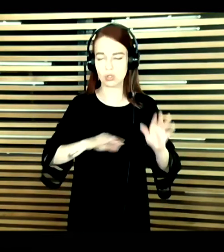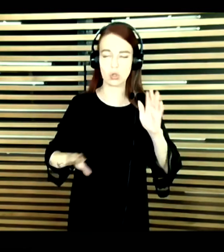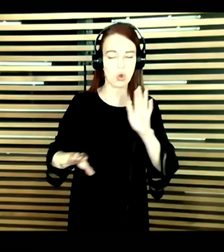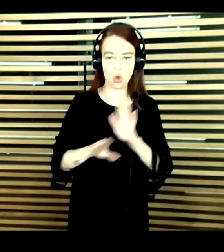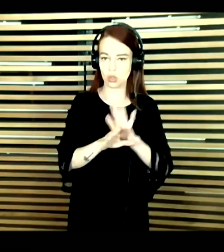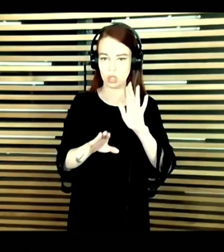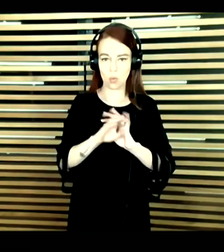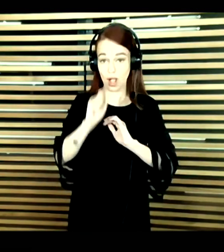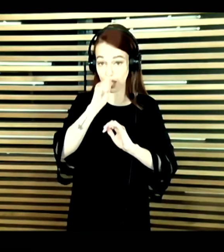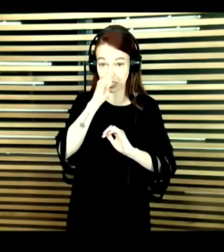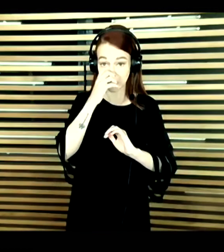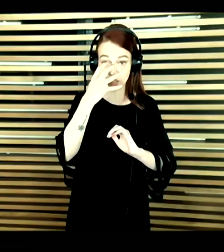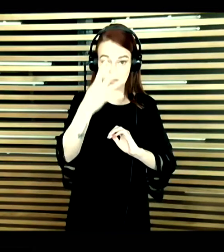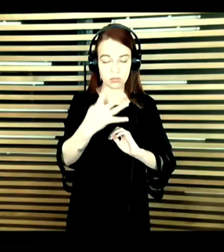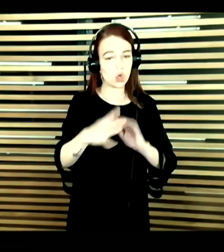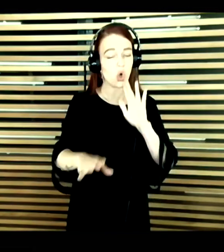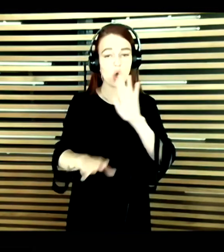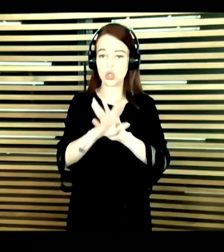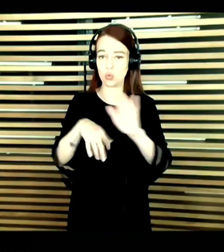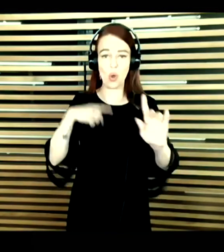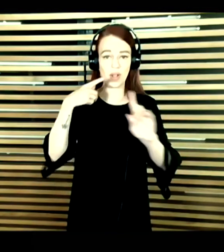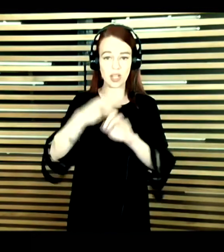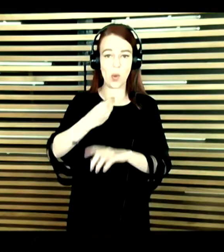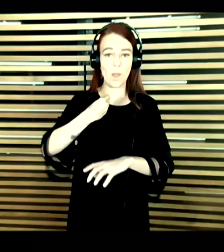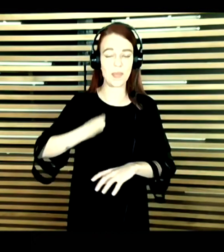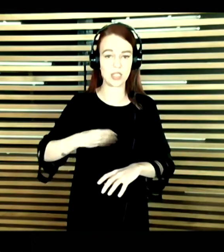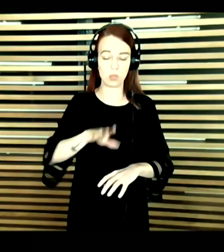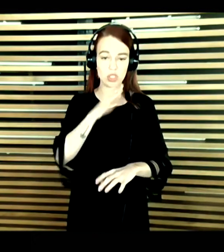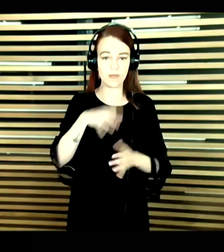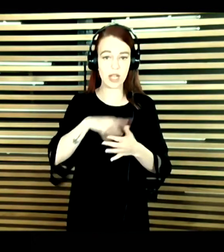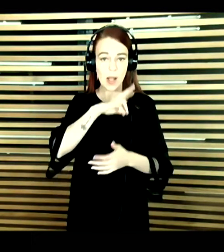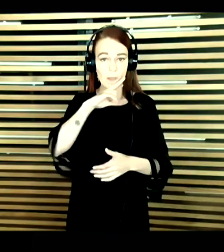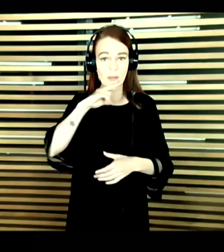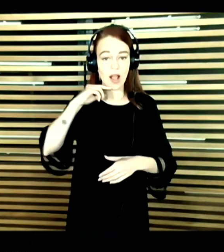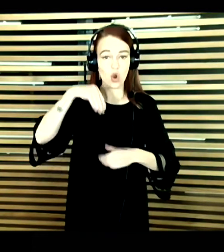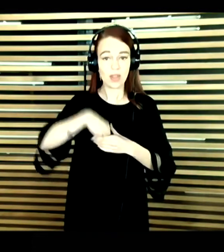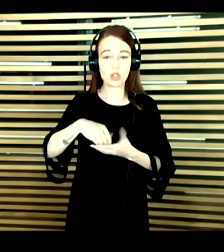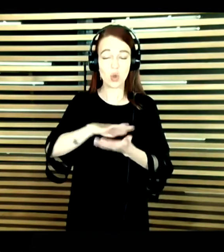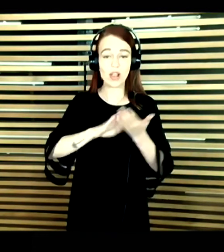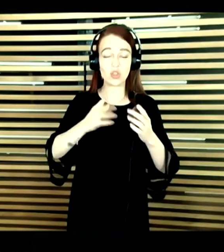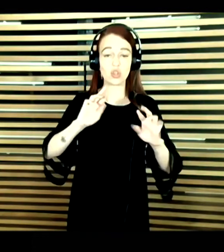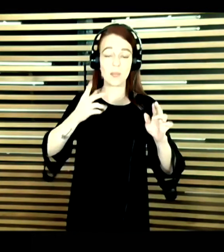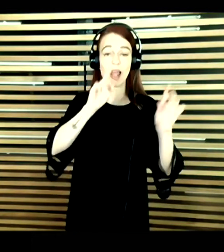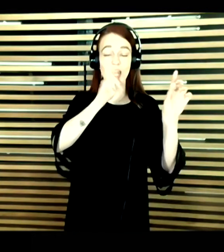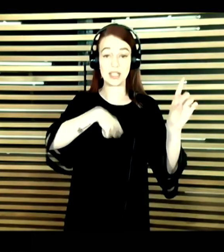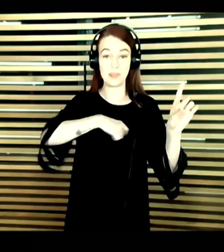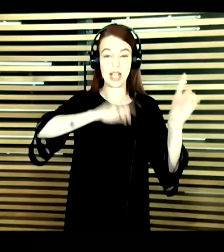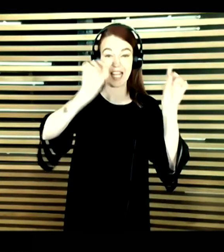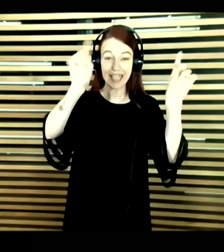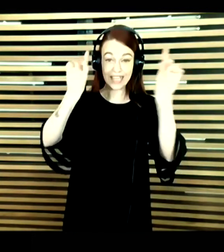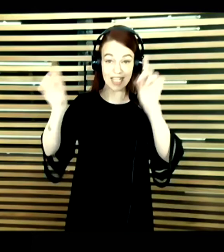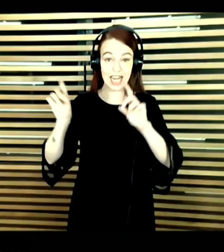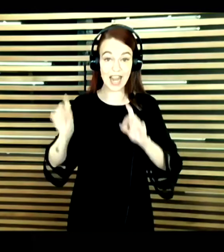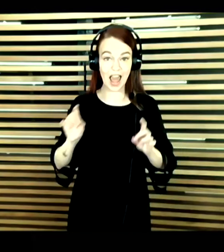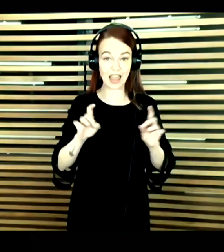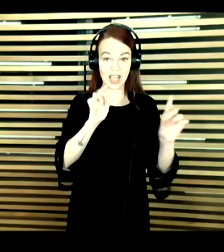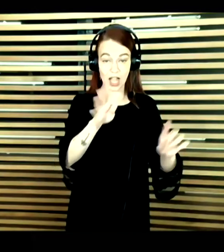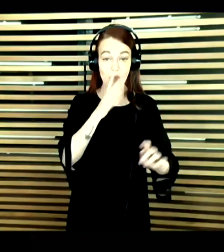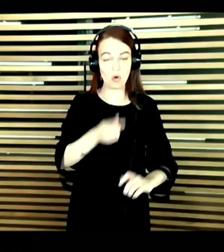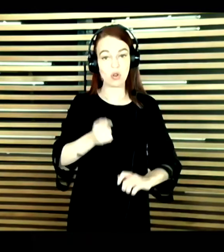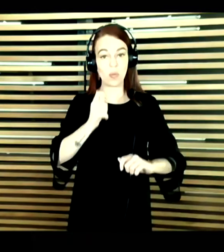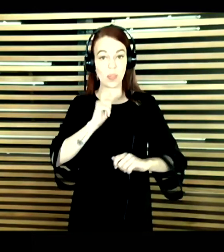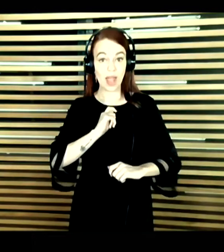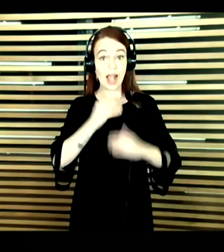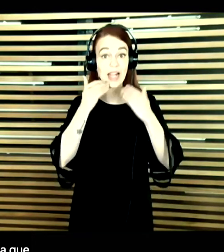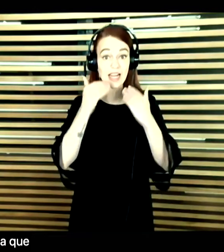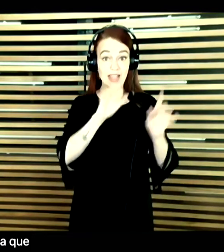en ediciones futuras. Es un valor intrínseco el de la itinerancia por España que nos facilita encontrarnos